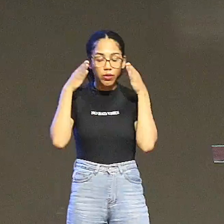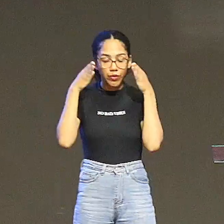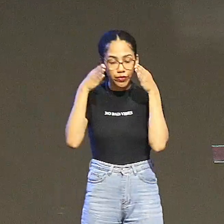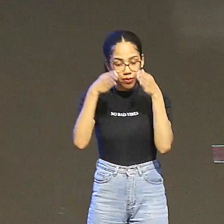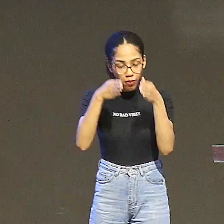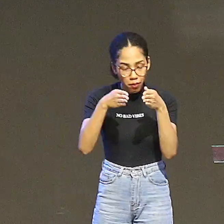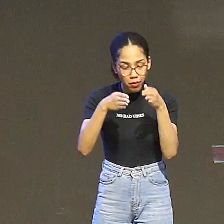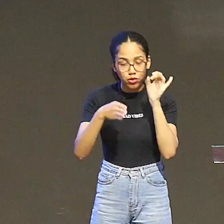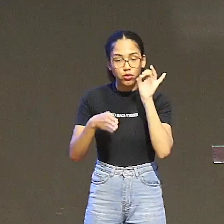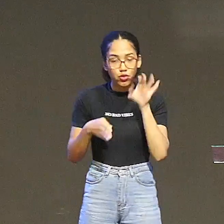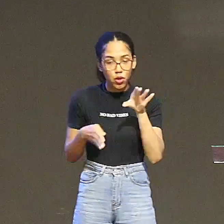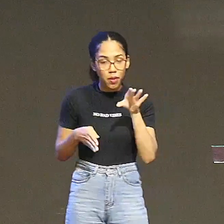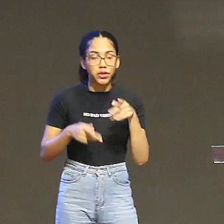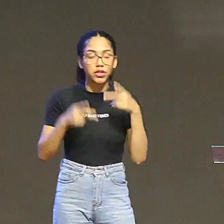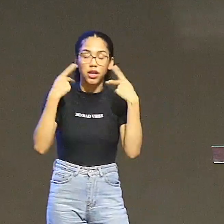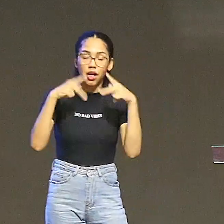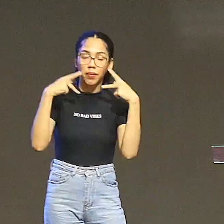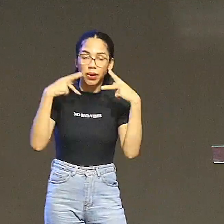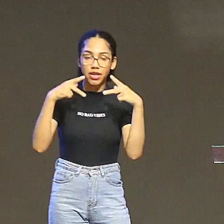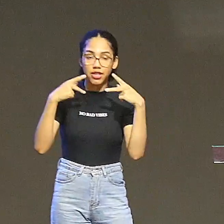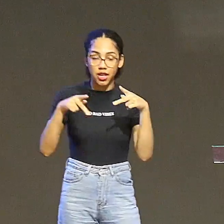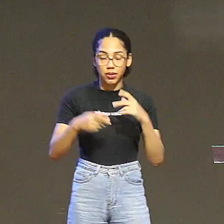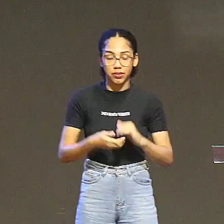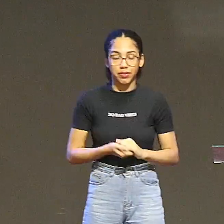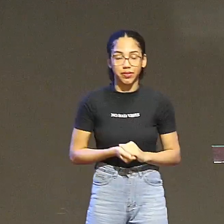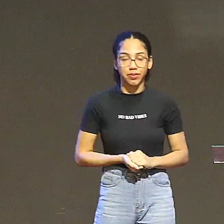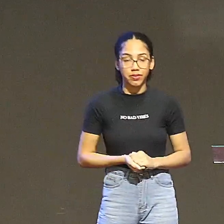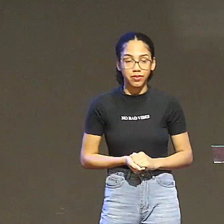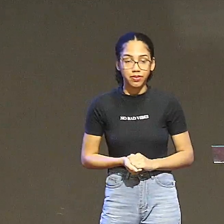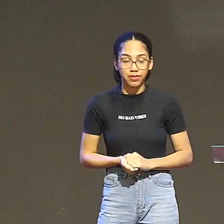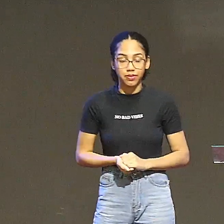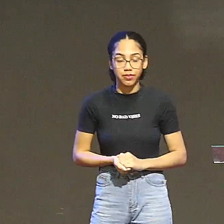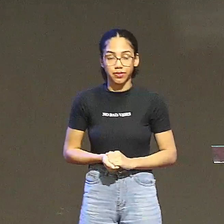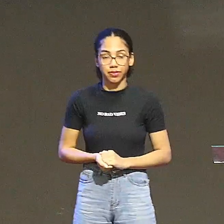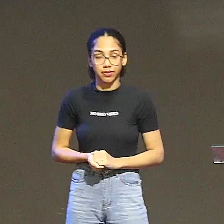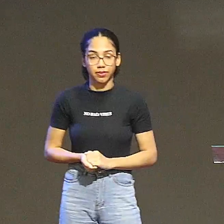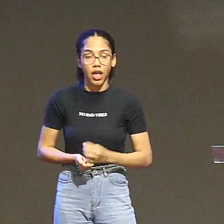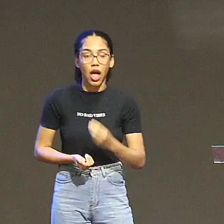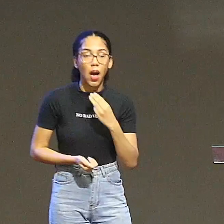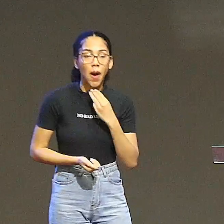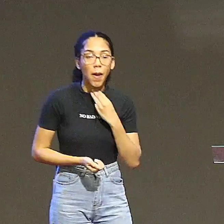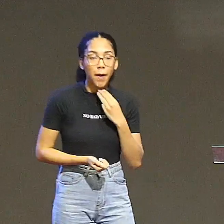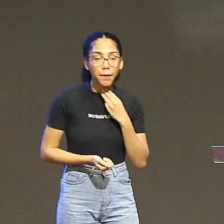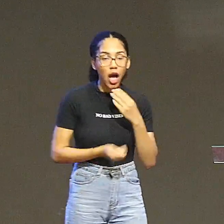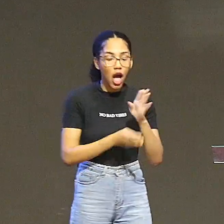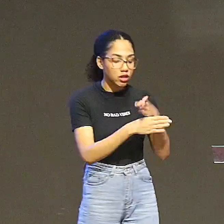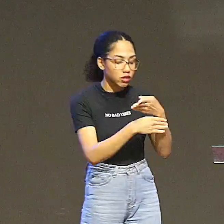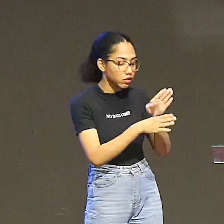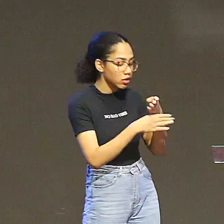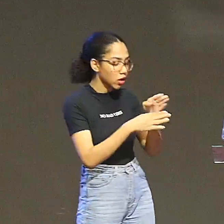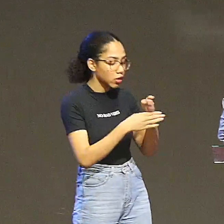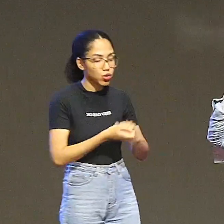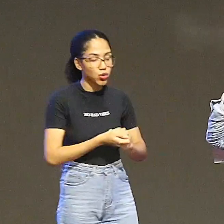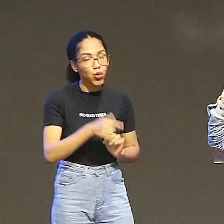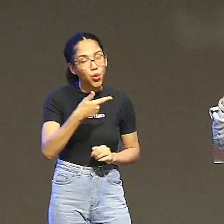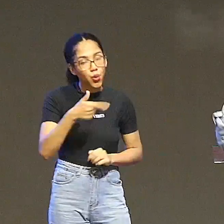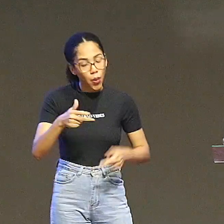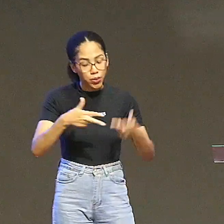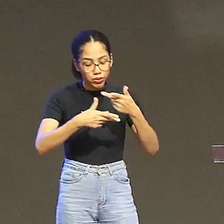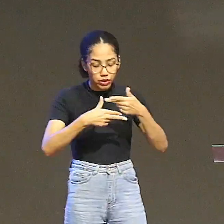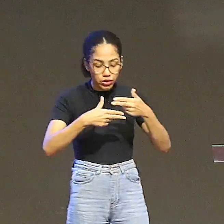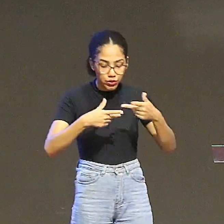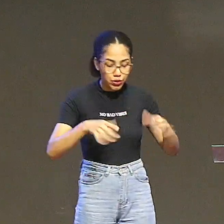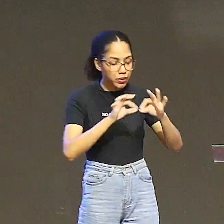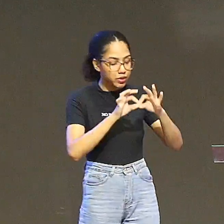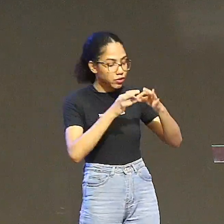sendo ensinado é outra Vibe Marta tava distraída com muita coisa Marta tava distante do que